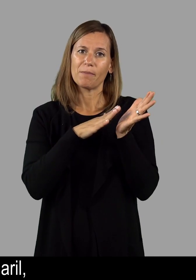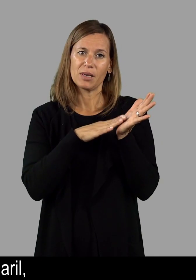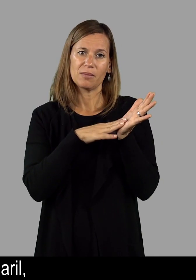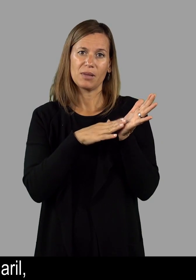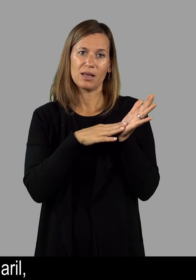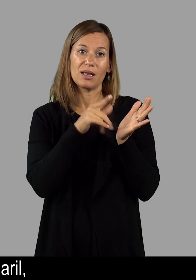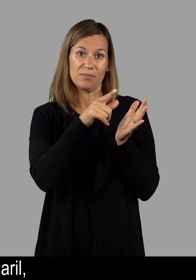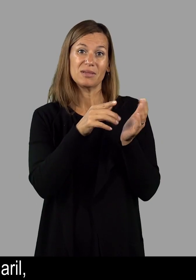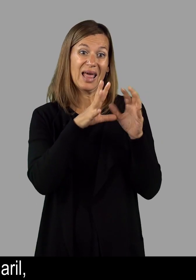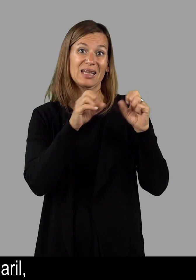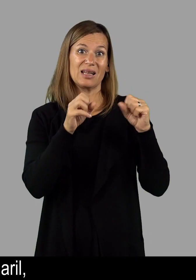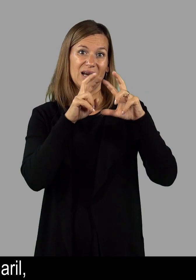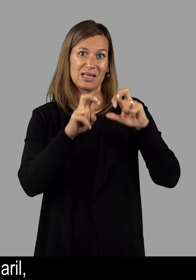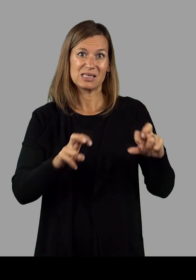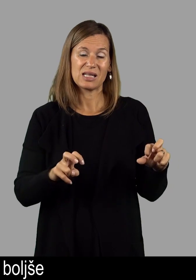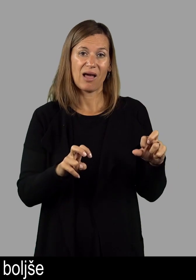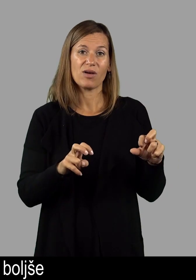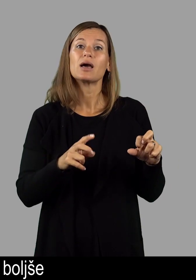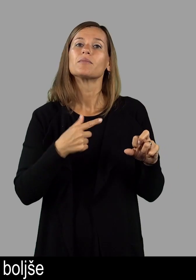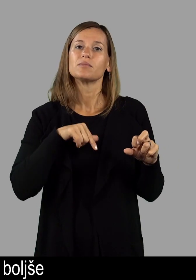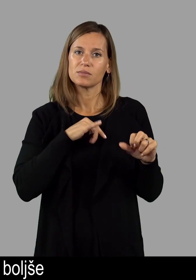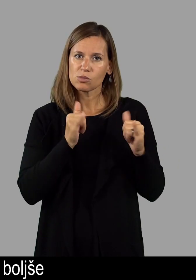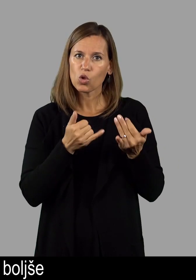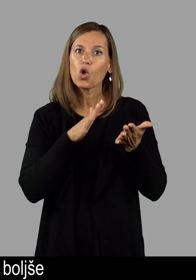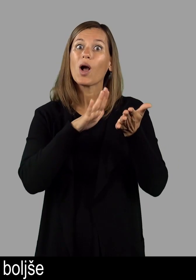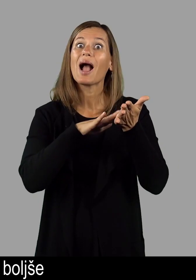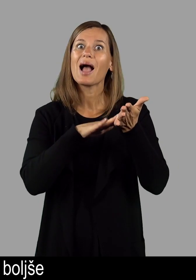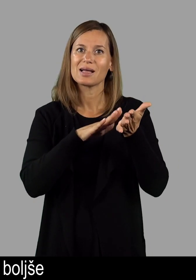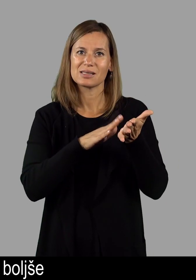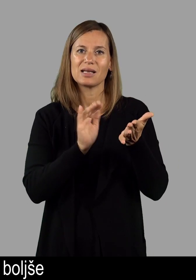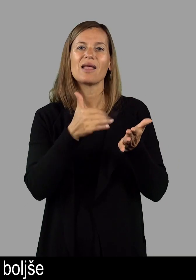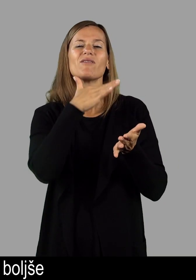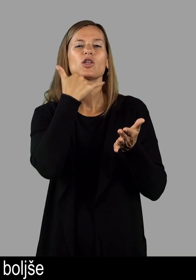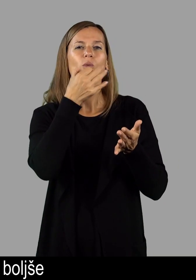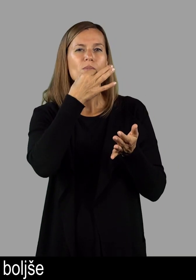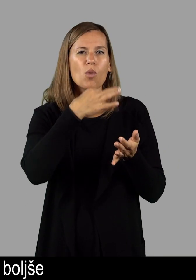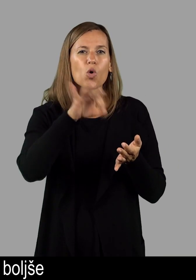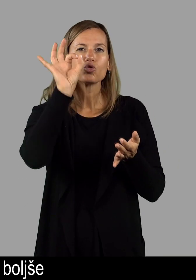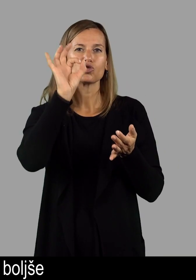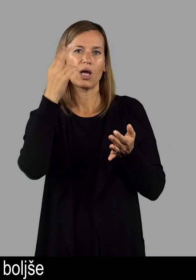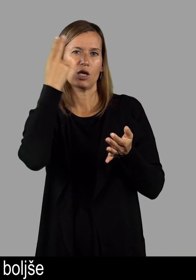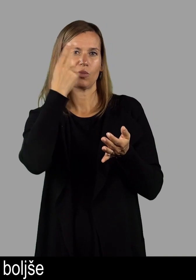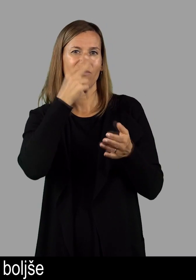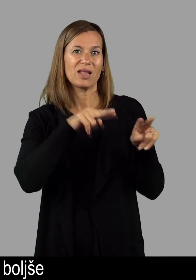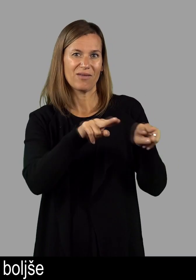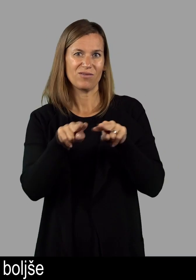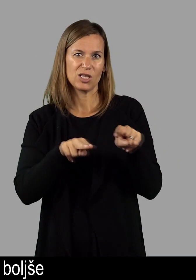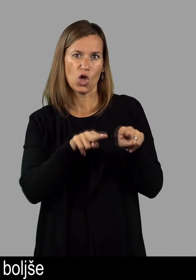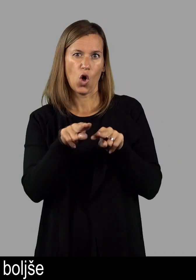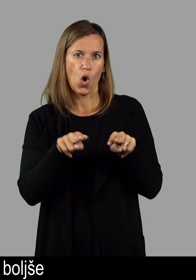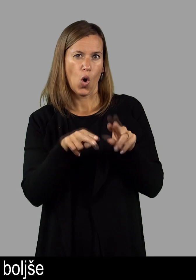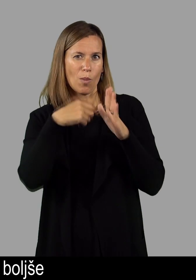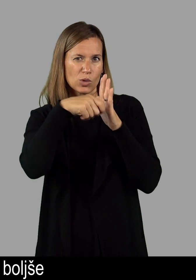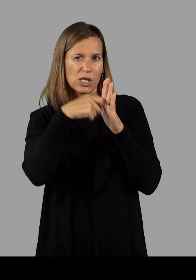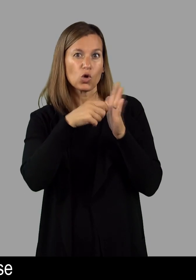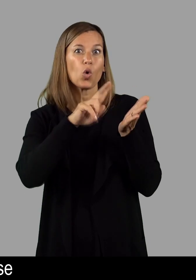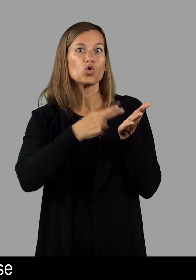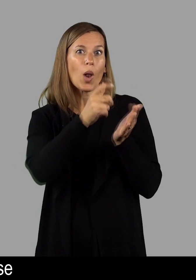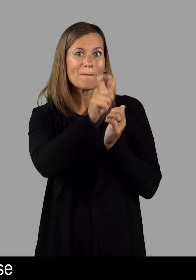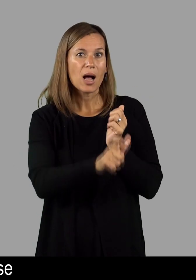primer naredili raziskavo, kjer smo dokazali, da je veliko boljše razumevanje videoposnetkov od